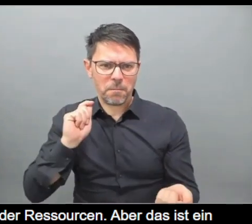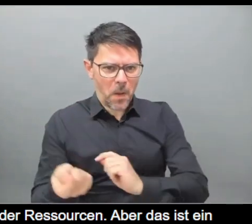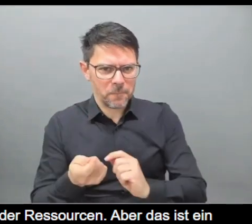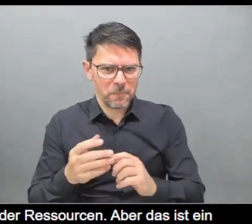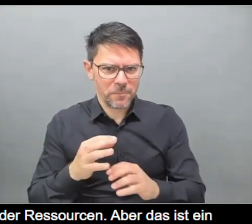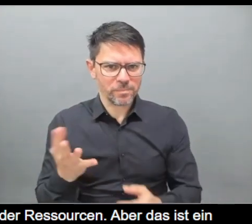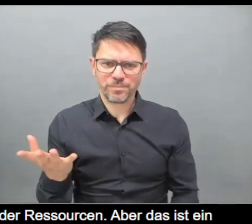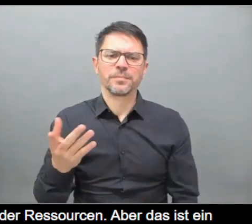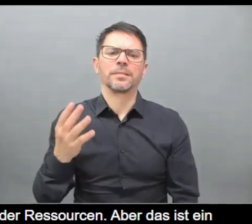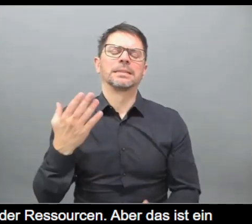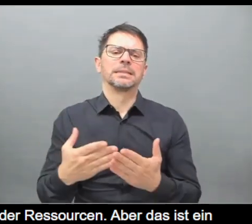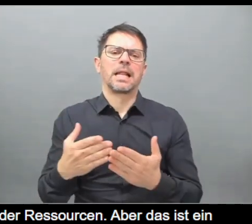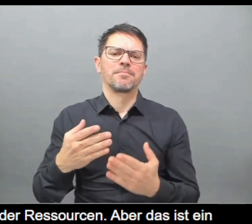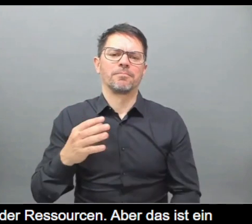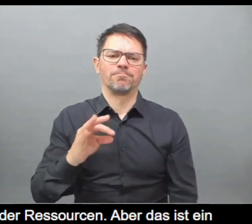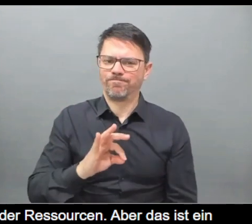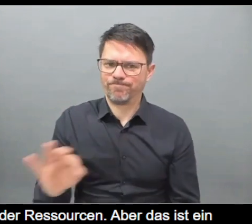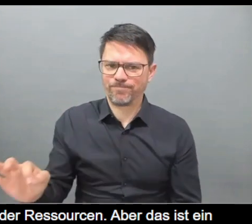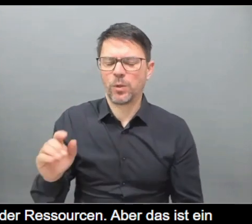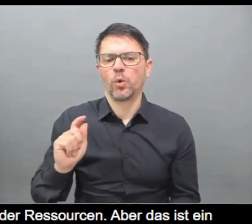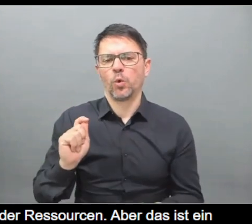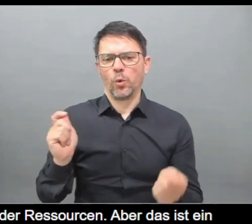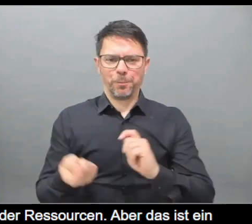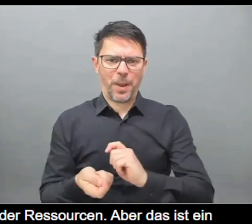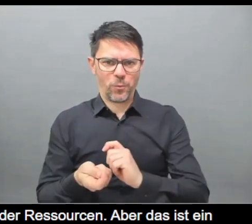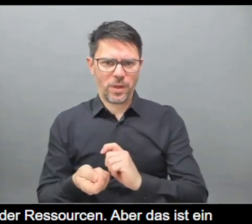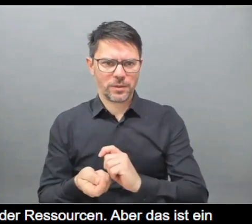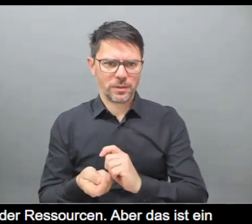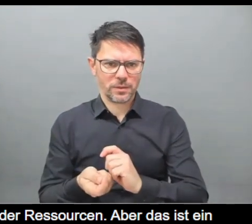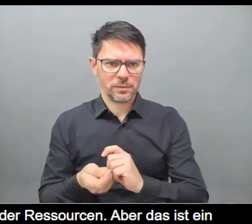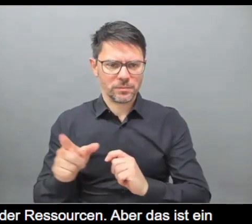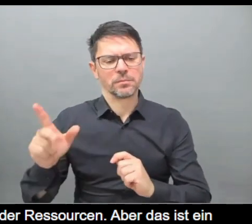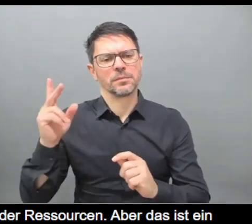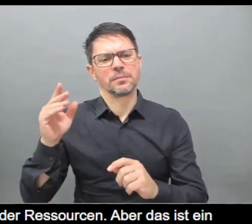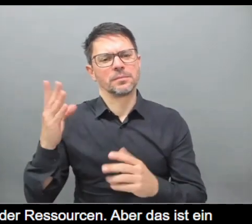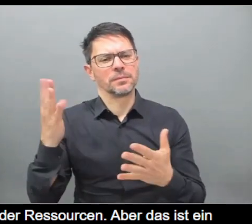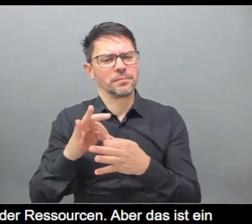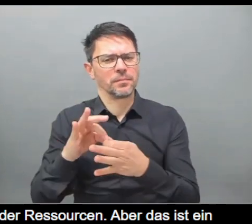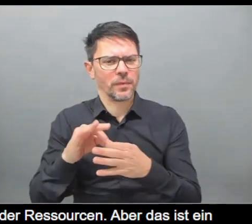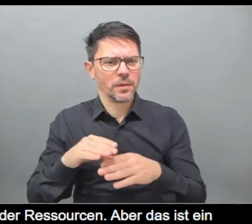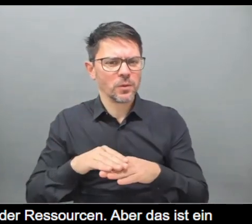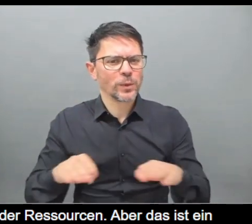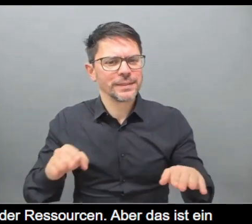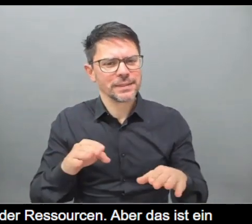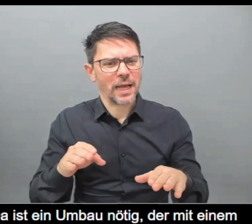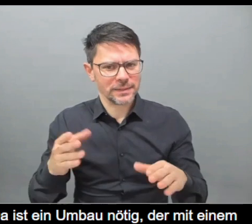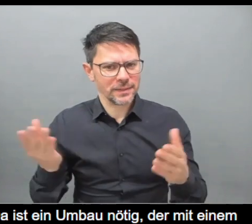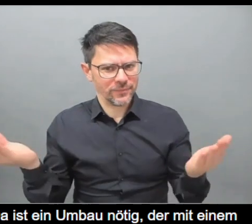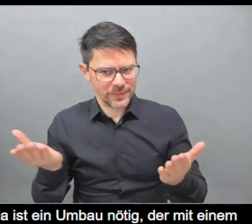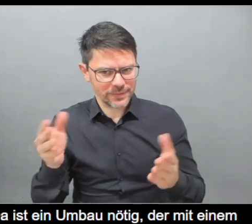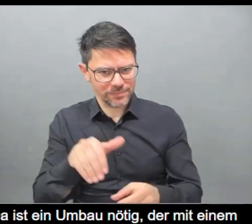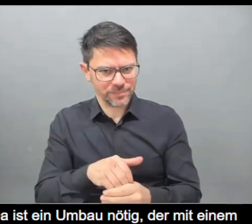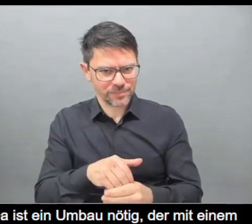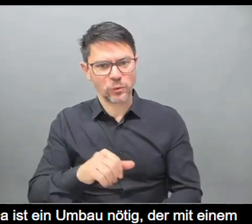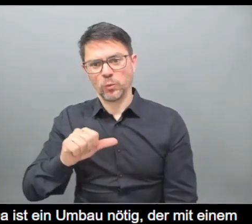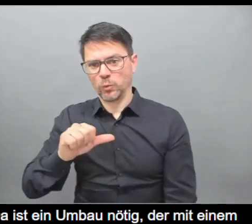Reformpapier zu machen aus einer kleinen Kommission heraus. Und deswegen, wenn ich es zusammenfassen darf, im Moment ist es für